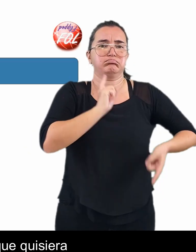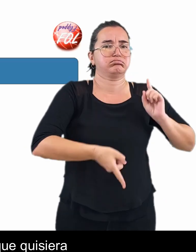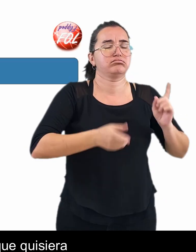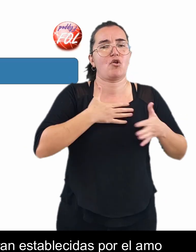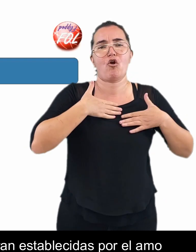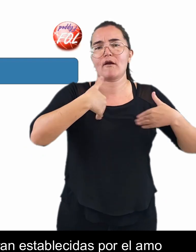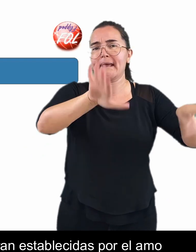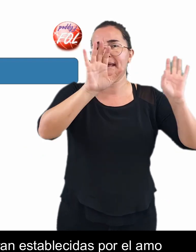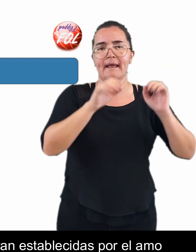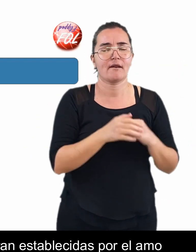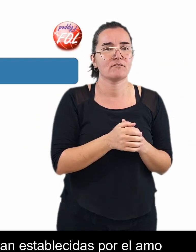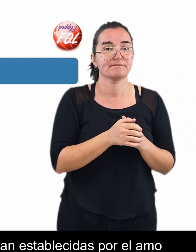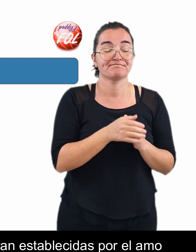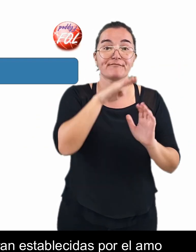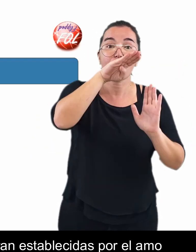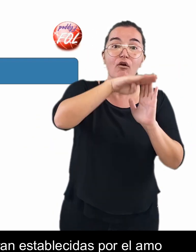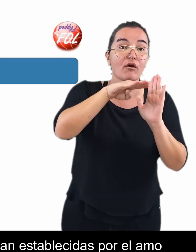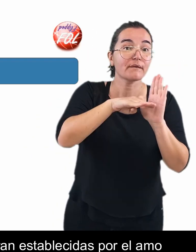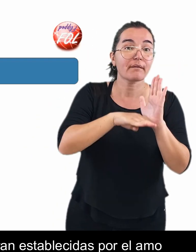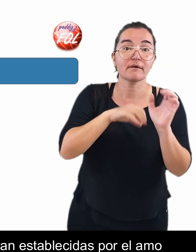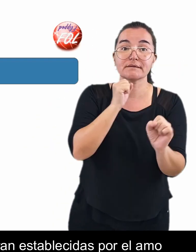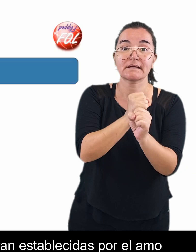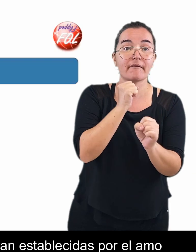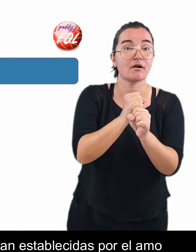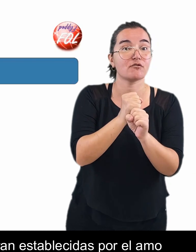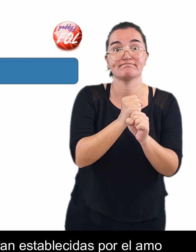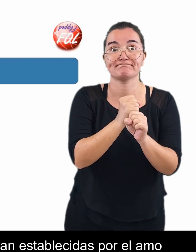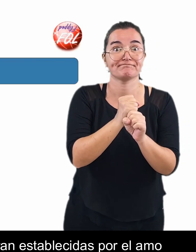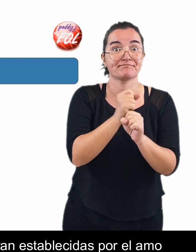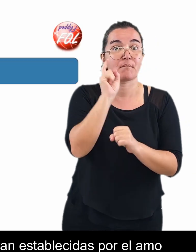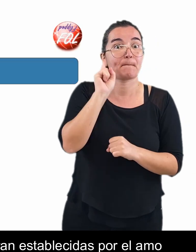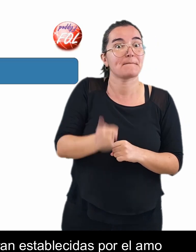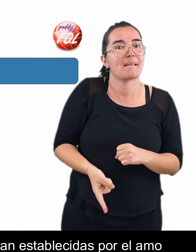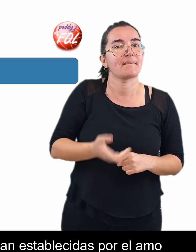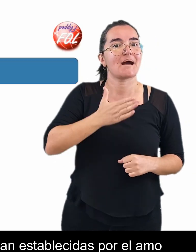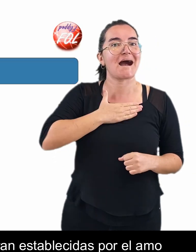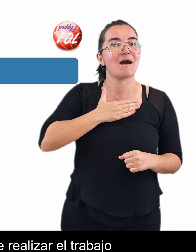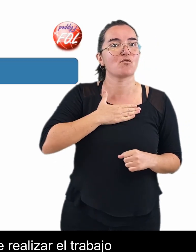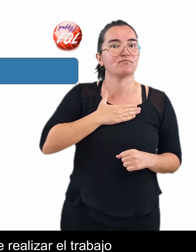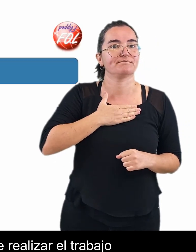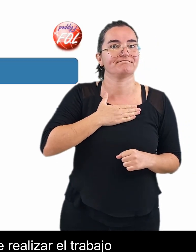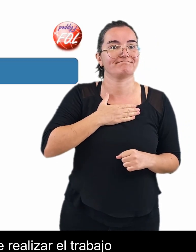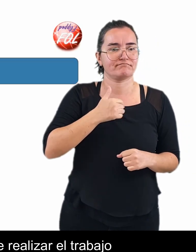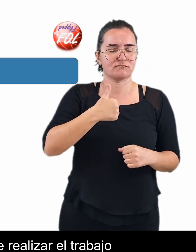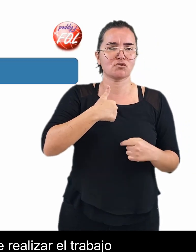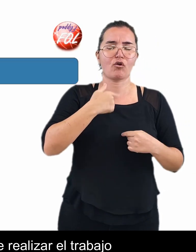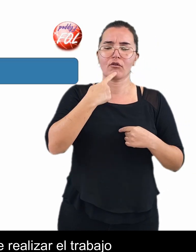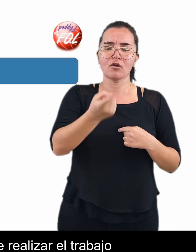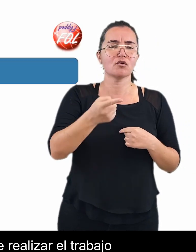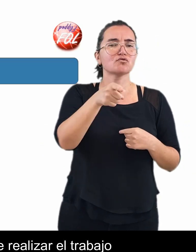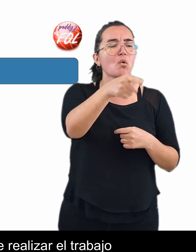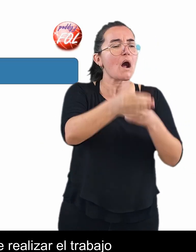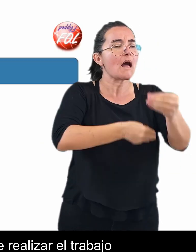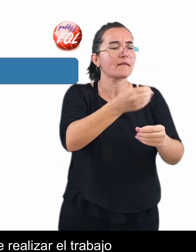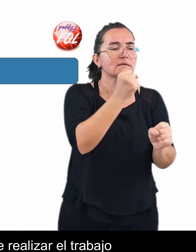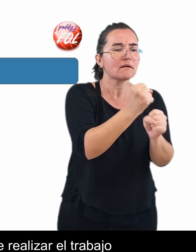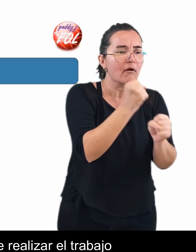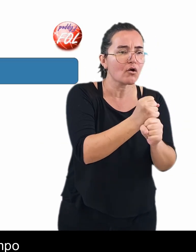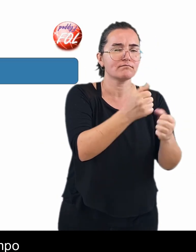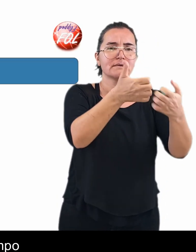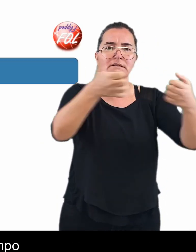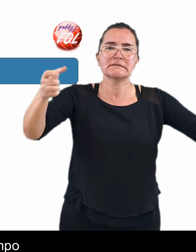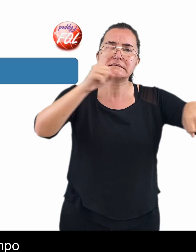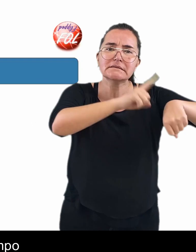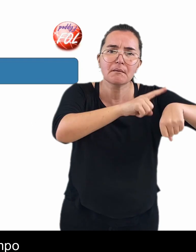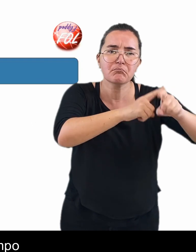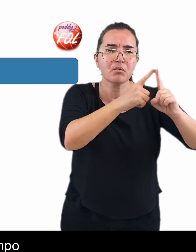que quisiera. En estos casos, las condiciones de trabajo eran establecidas por el amo. Él era el que decía cómo había que realizar el